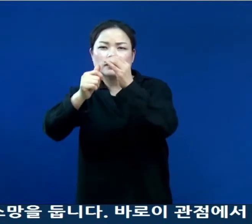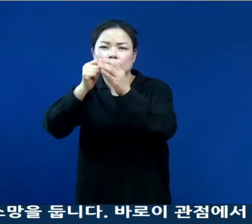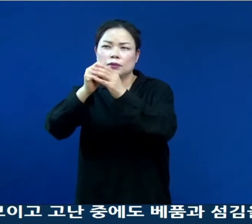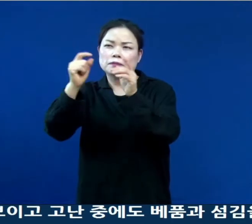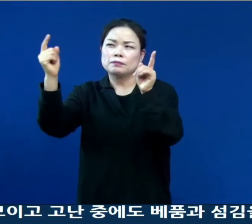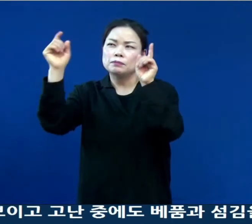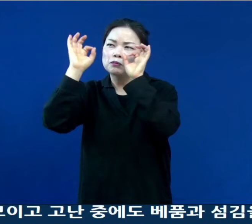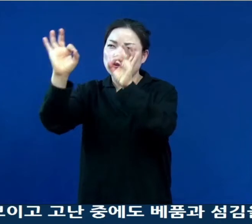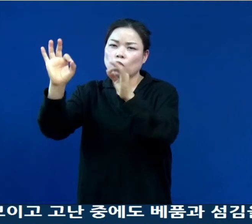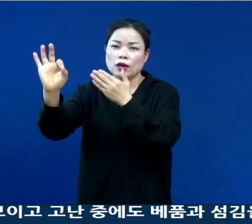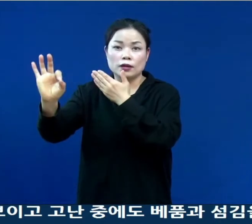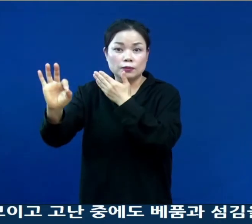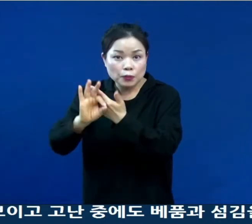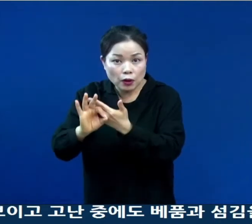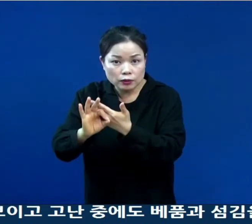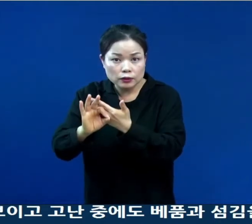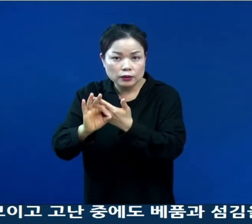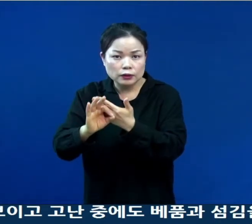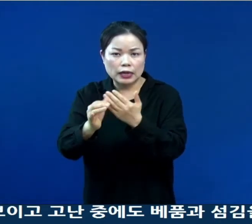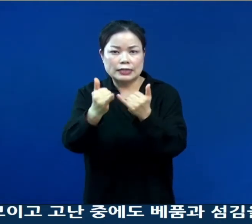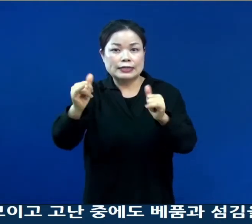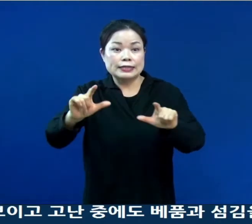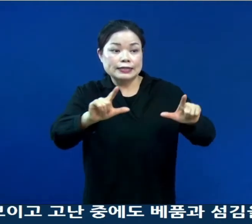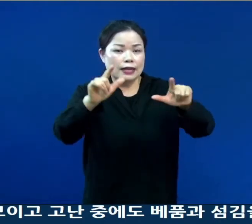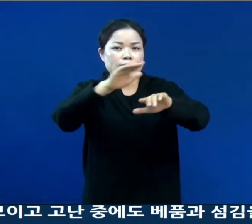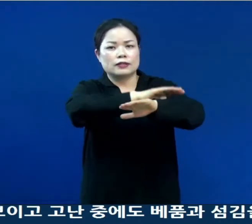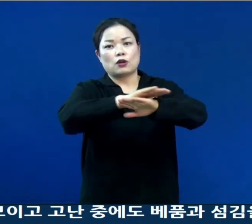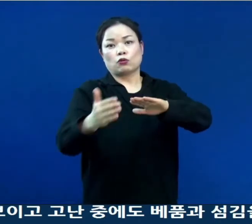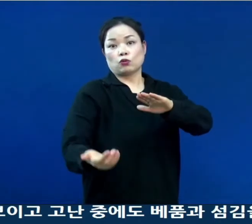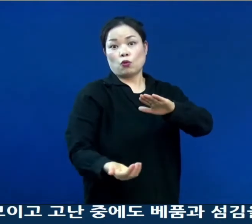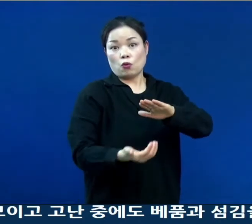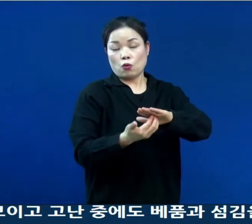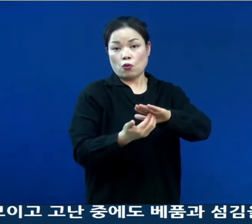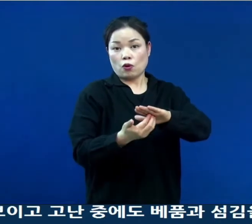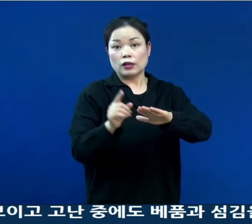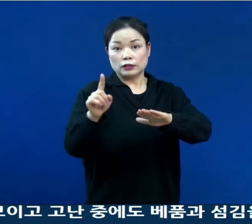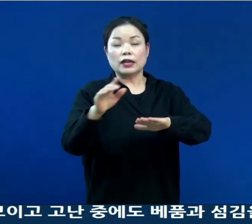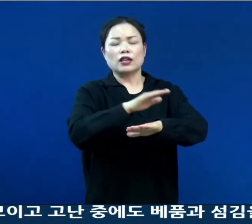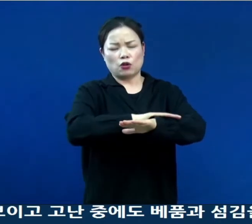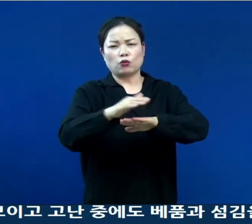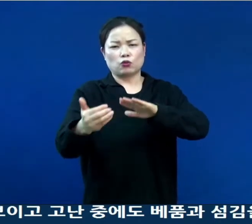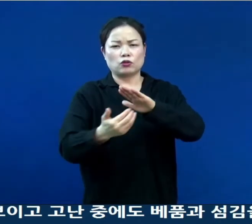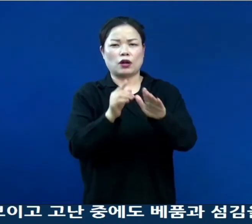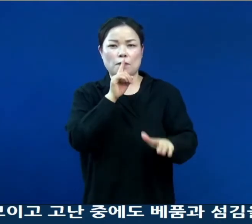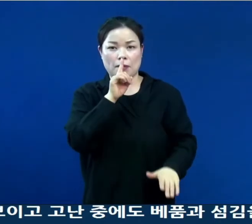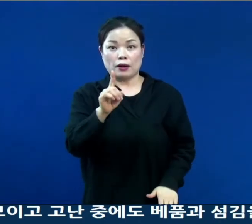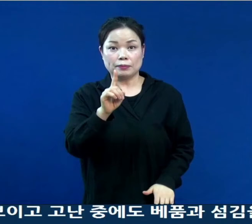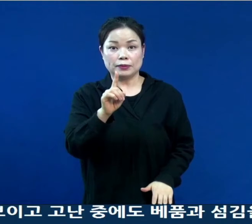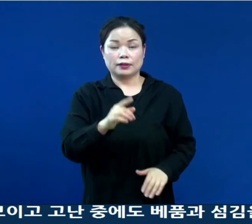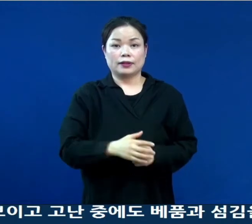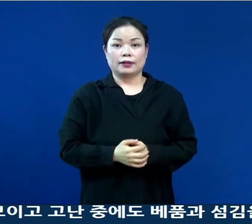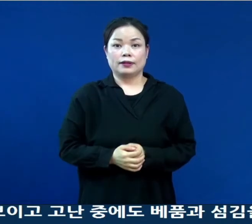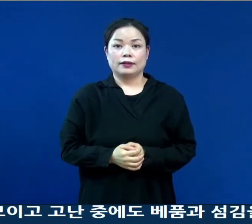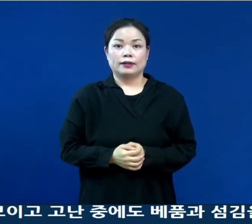보면 그 인생이 형통한 인생입니다. 그것을 형통함이라고 부르는 것입니다.